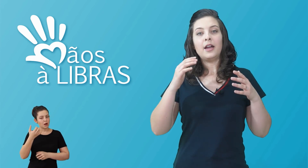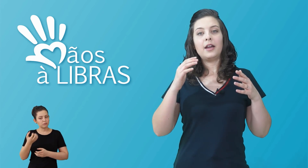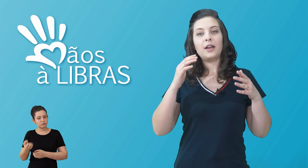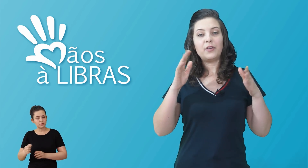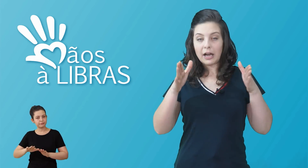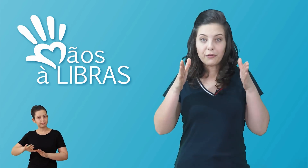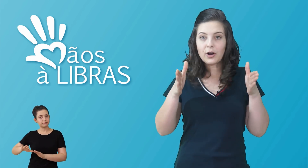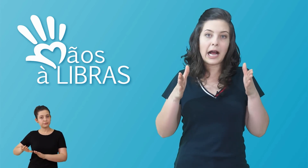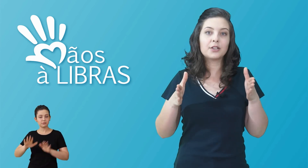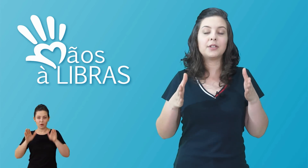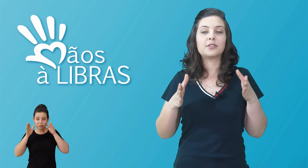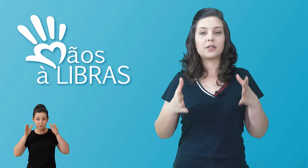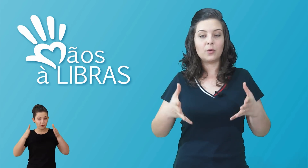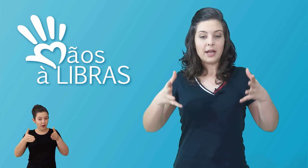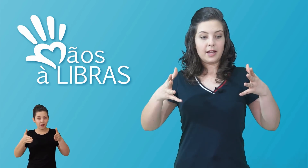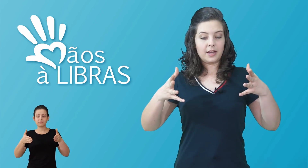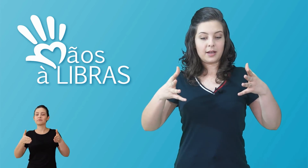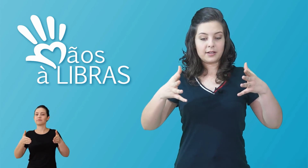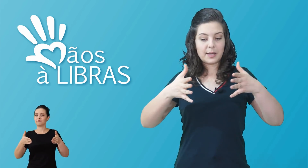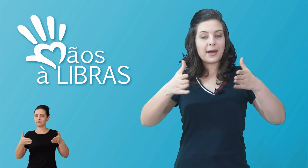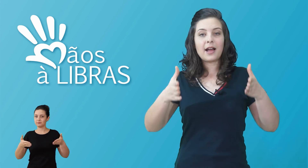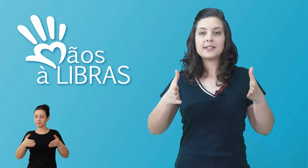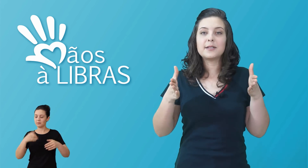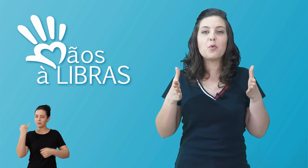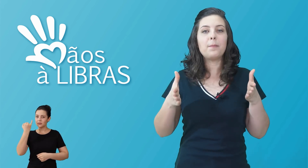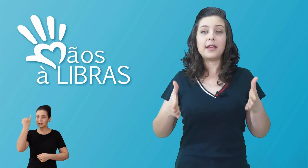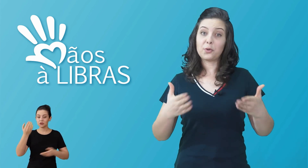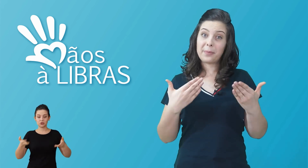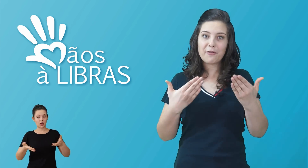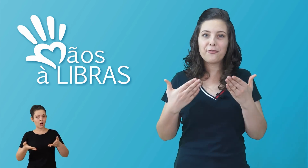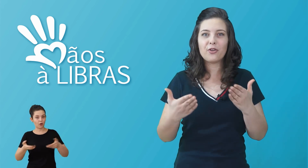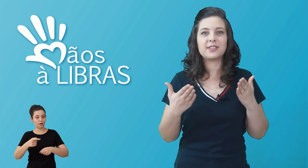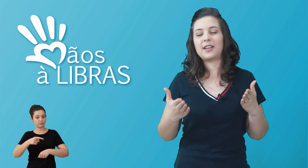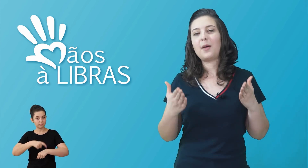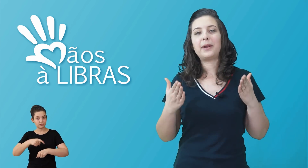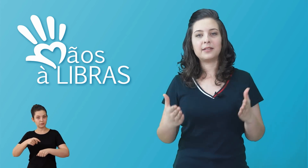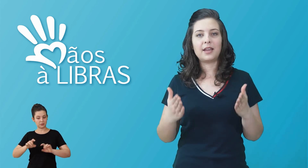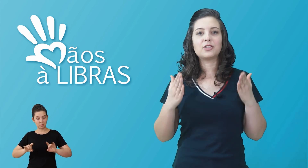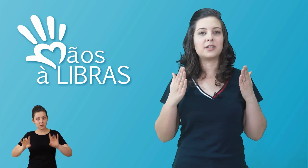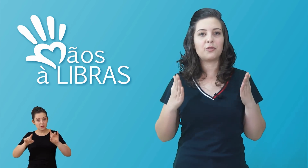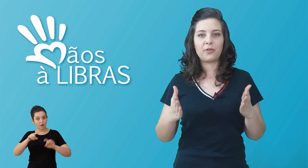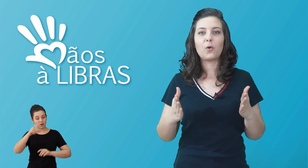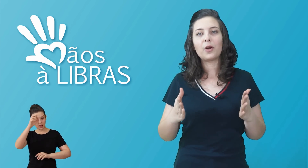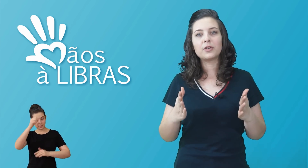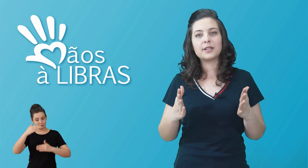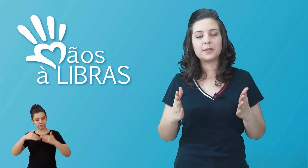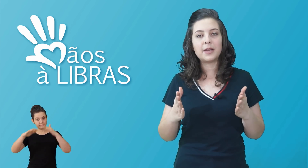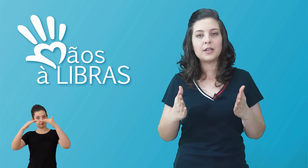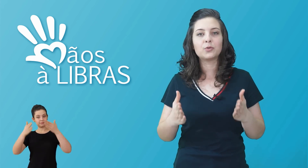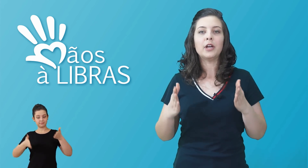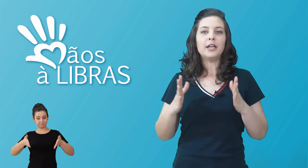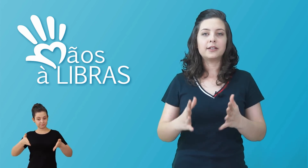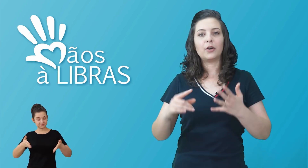celular, ficar focado nisso. Então, separar esse momento para você aprender, desenvolver alguma coisa